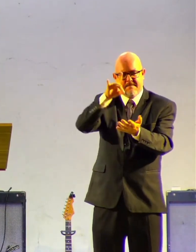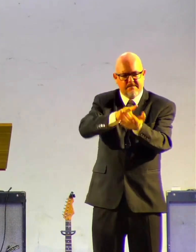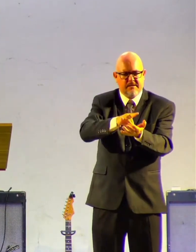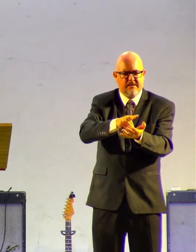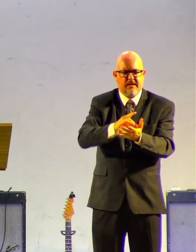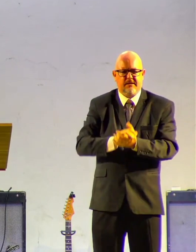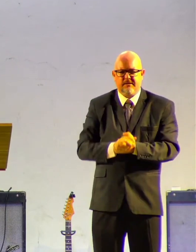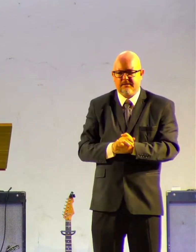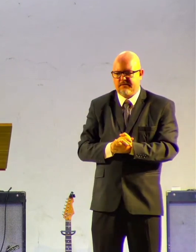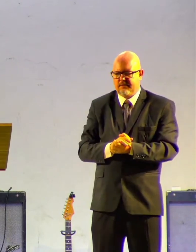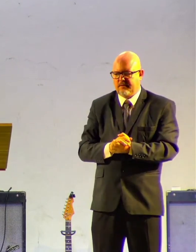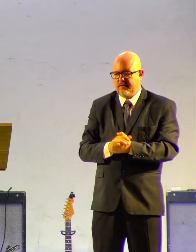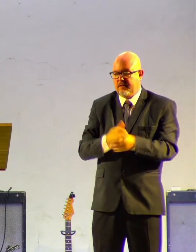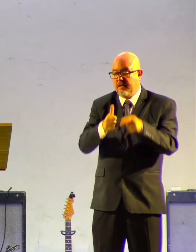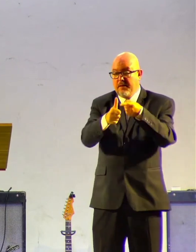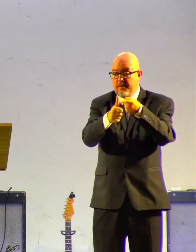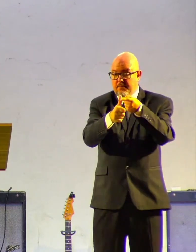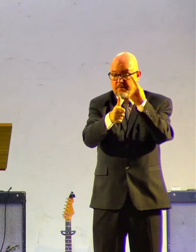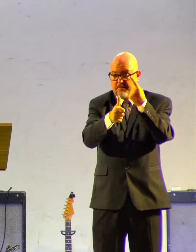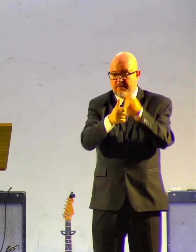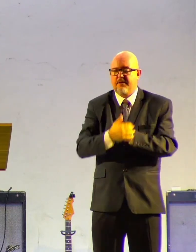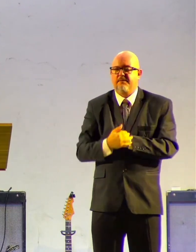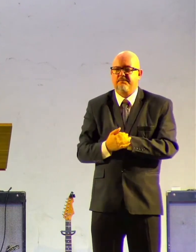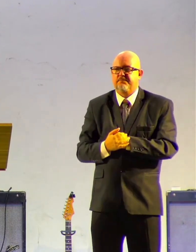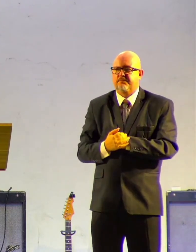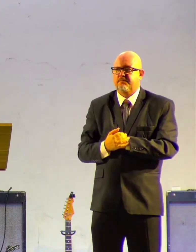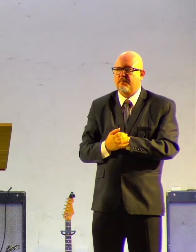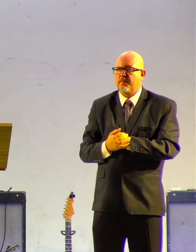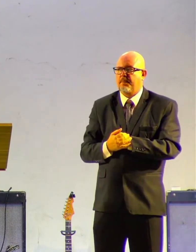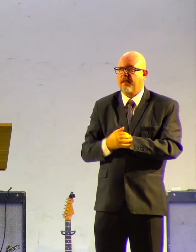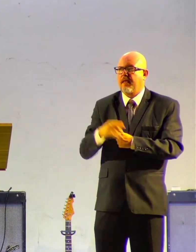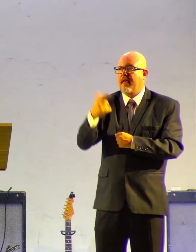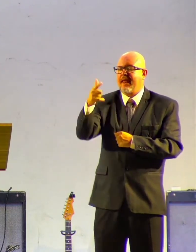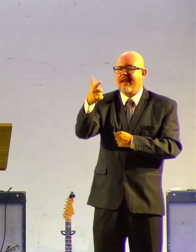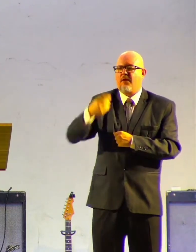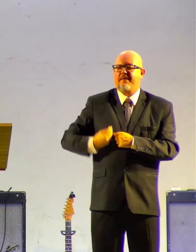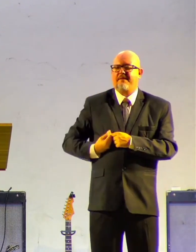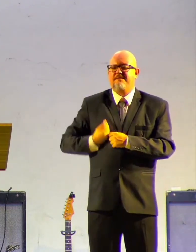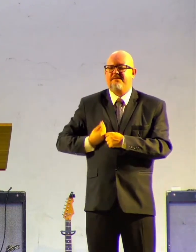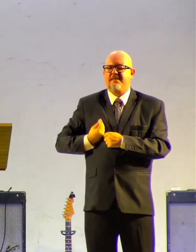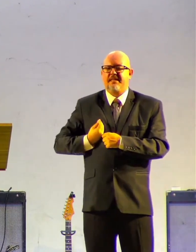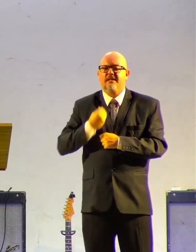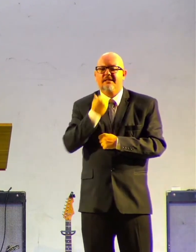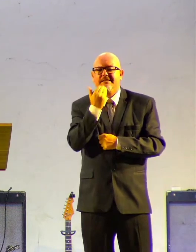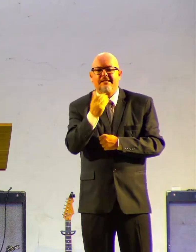verdades. Primeira verdade: não tem vida sem água.